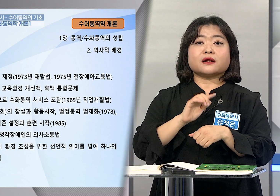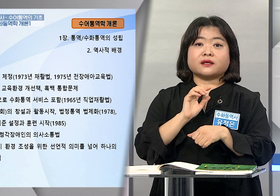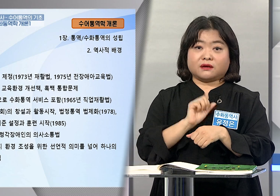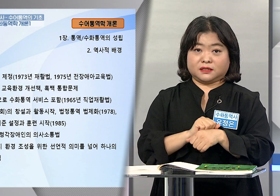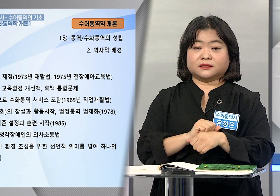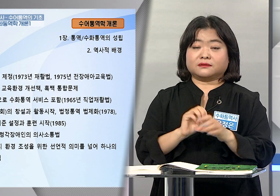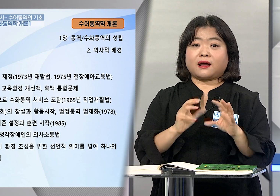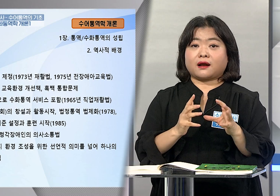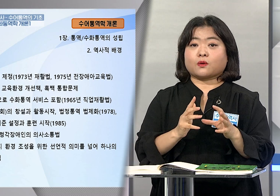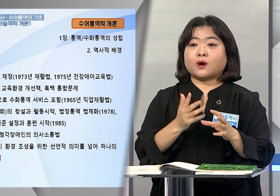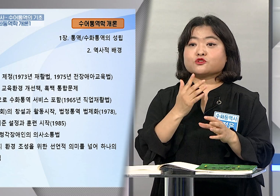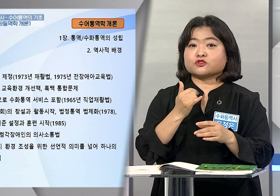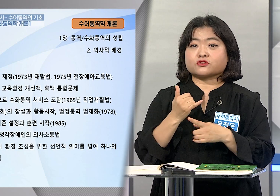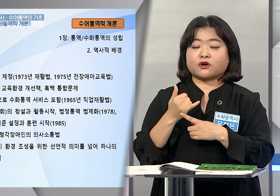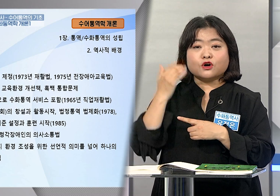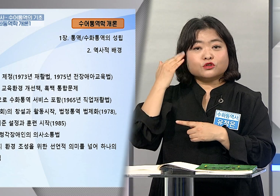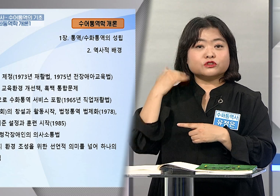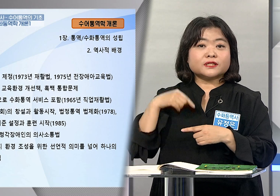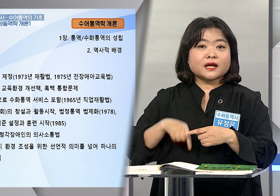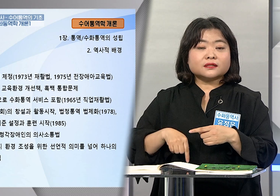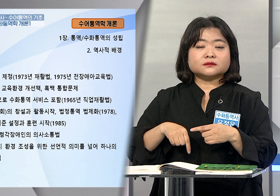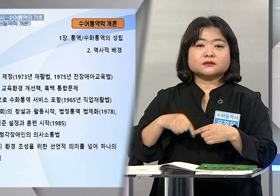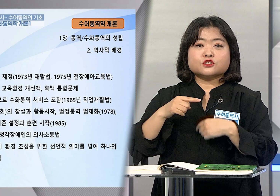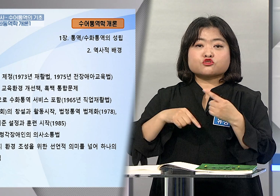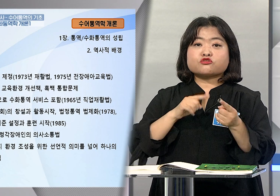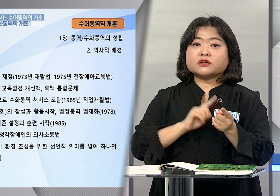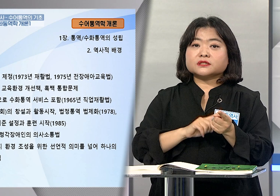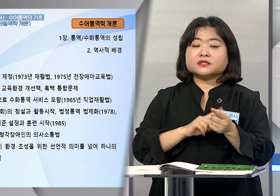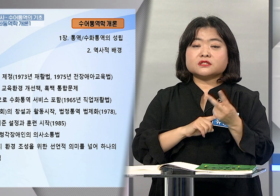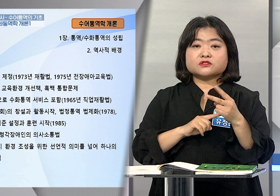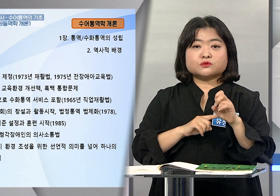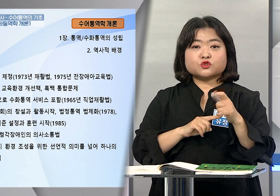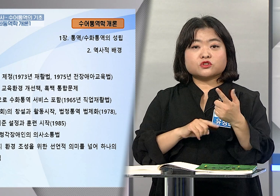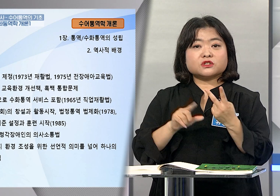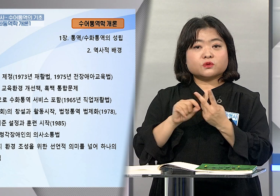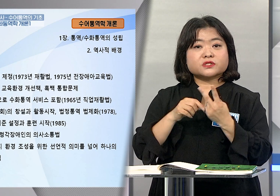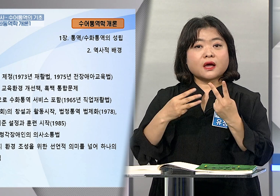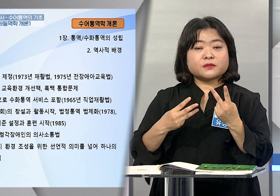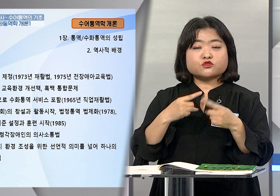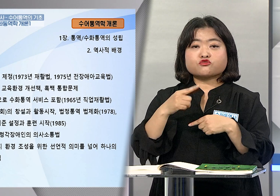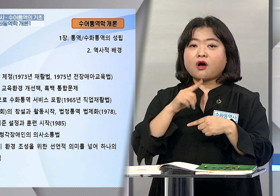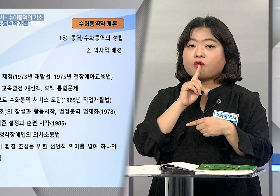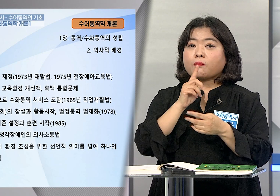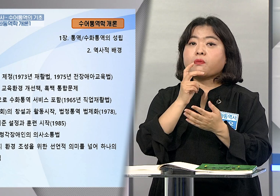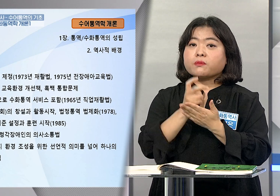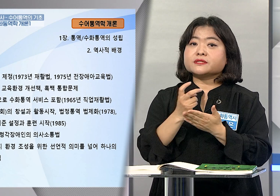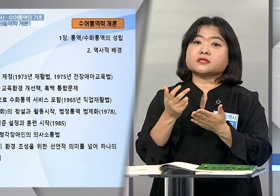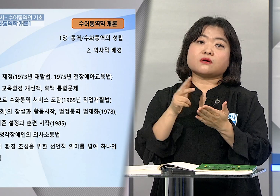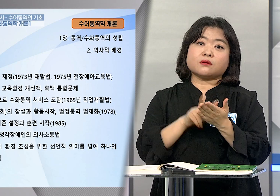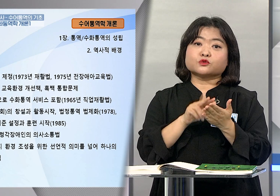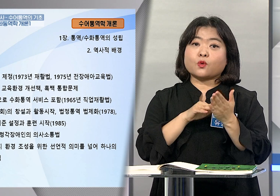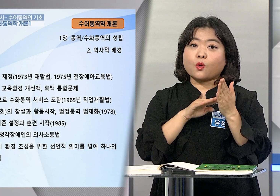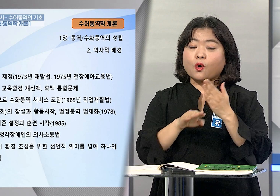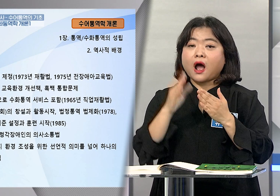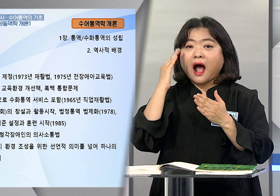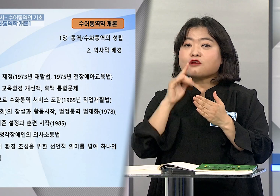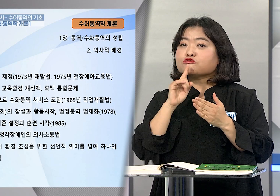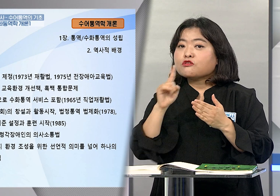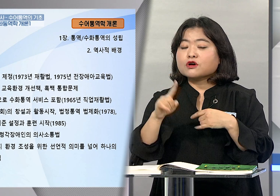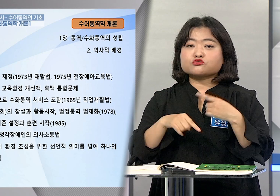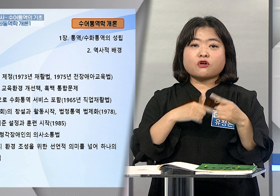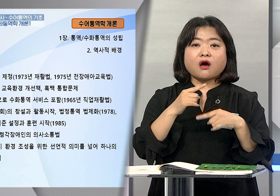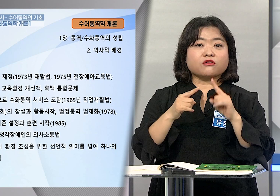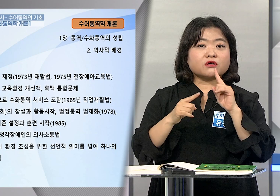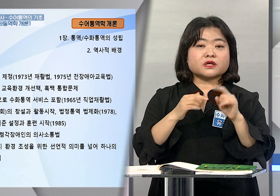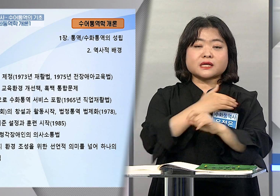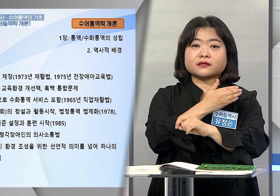굉장히 잘 되어 있는 나라라고 할 수 있어요. 우리나라는 수어를 2016년 2월 3일 수화언어법을 제정함으로